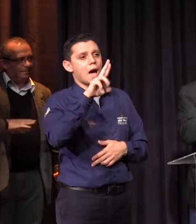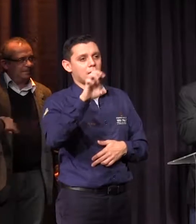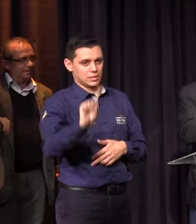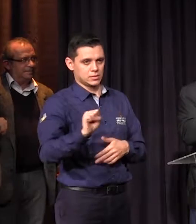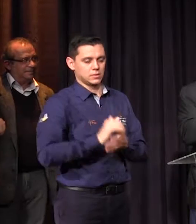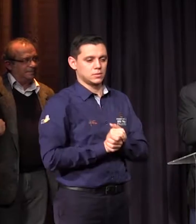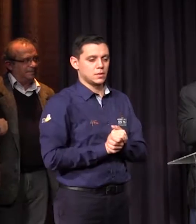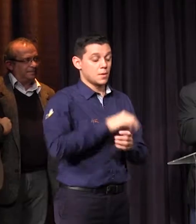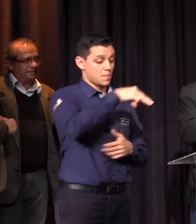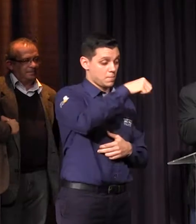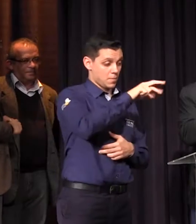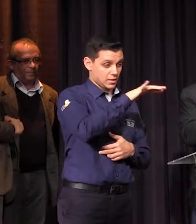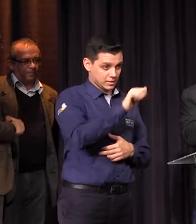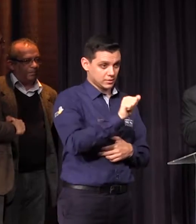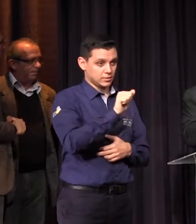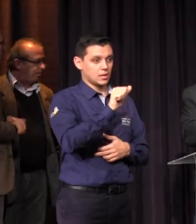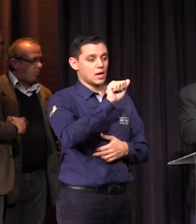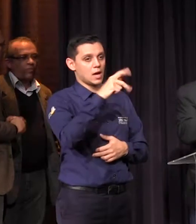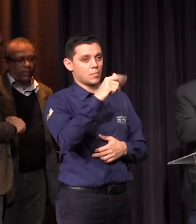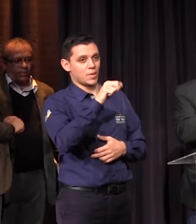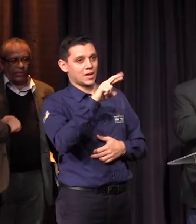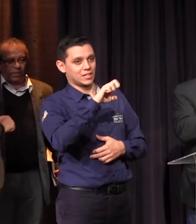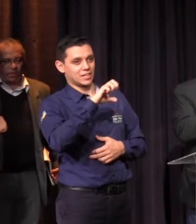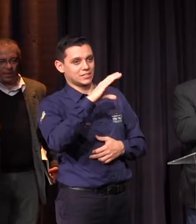maria aparecida sou vesso